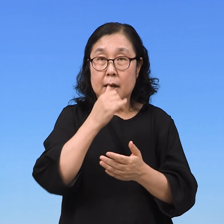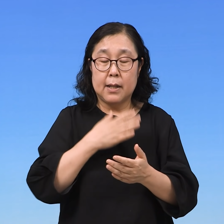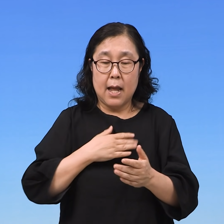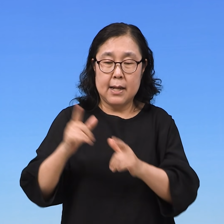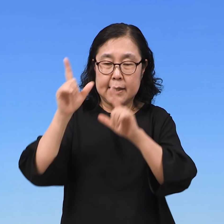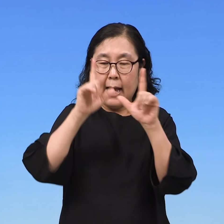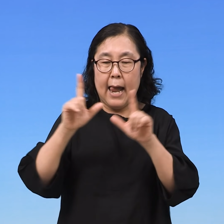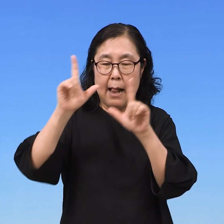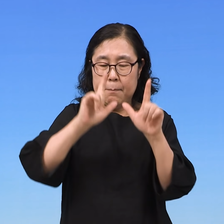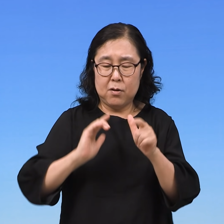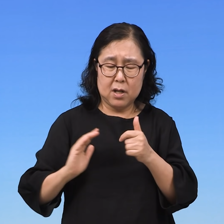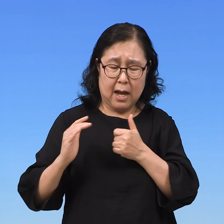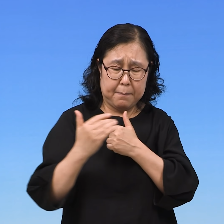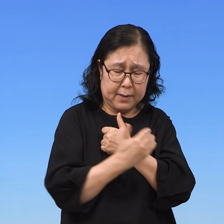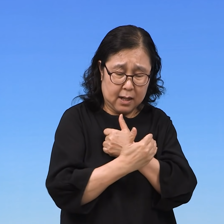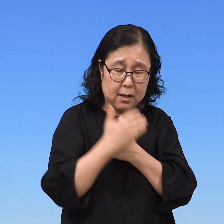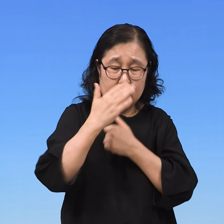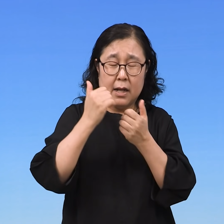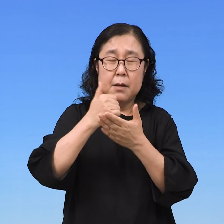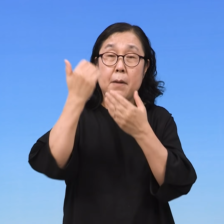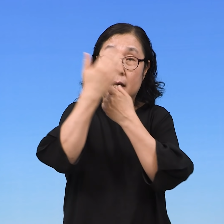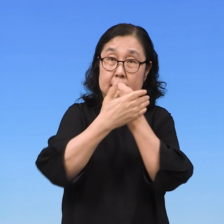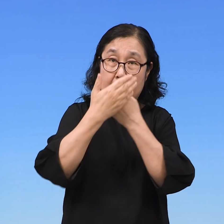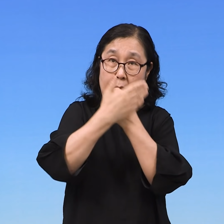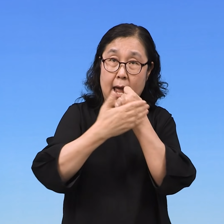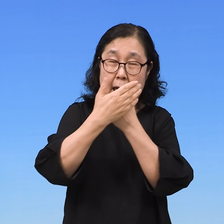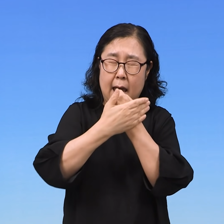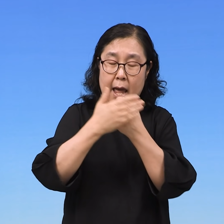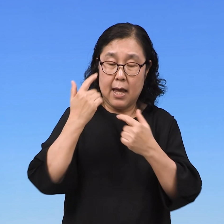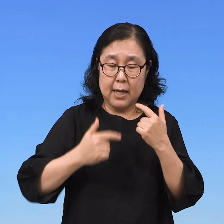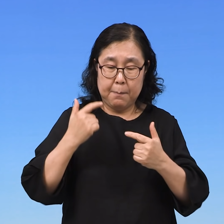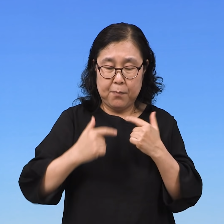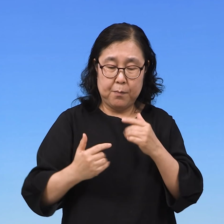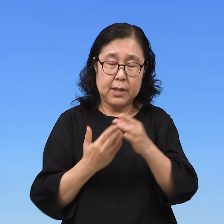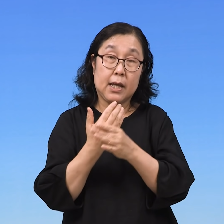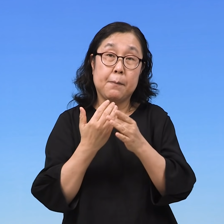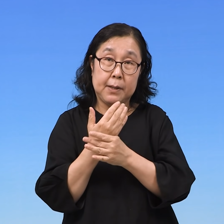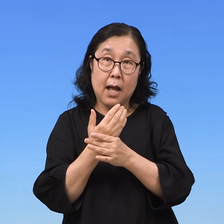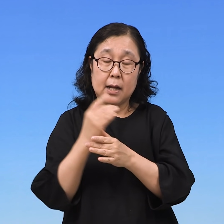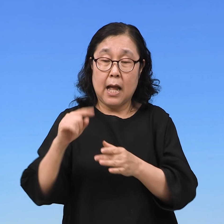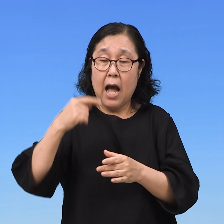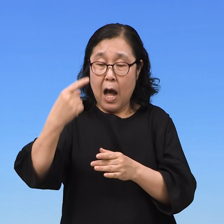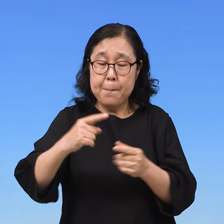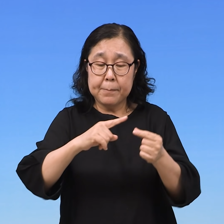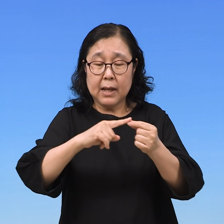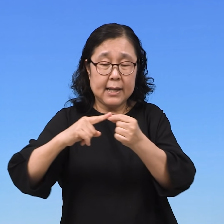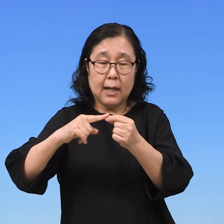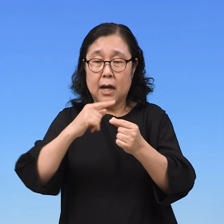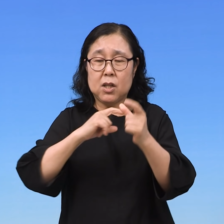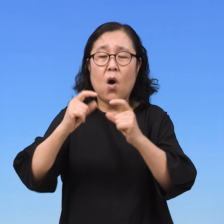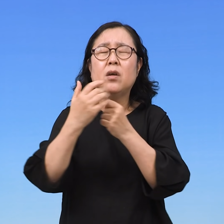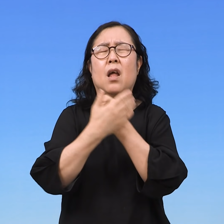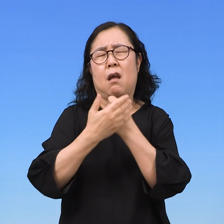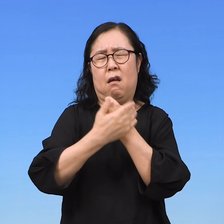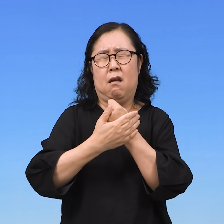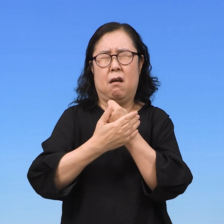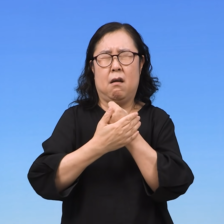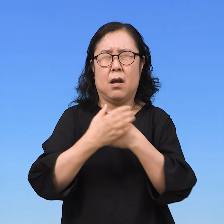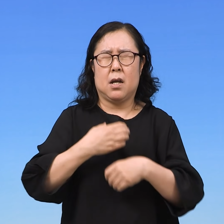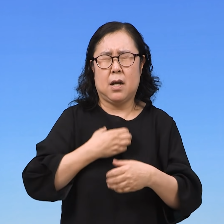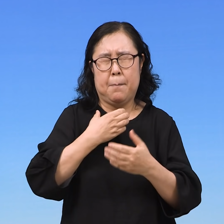애워싸는 하나님의 은혜, 이 기쁨이 와요. 그런데 그 다음 가사가 이 설교 준비하는 저에게 너무나 많은 걸 깨닫게